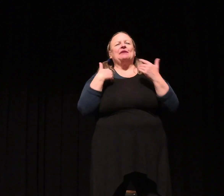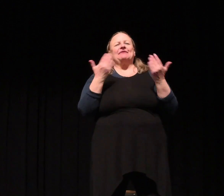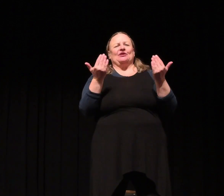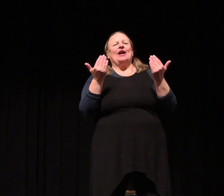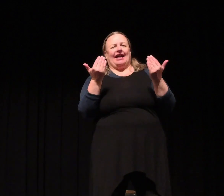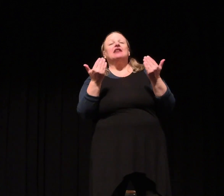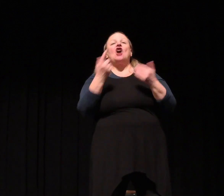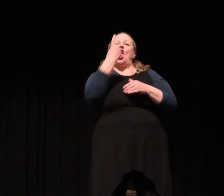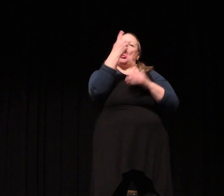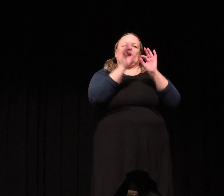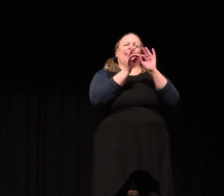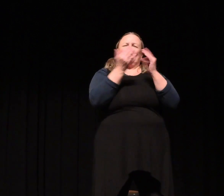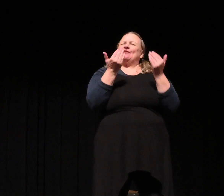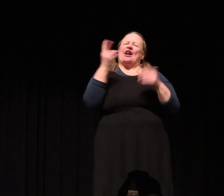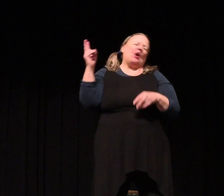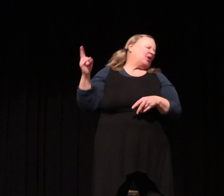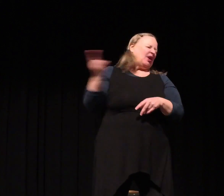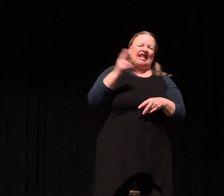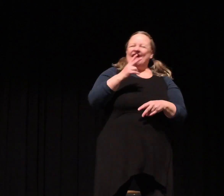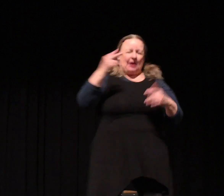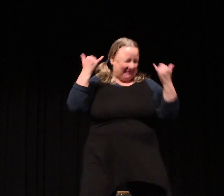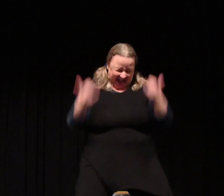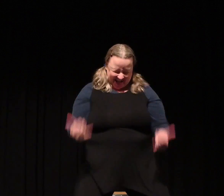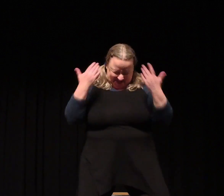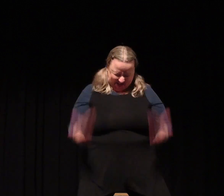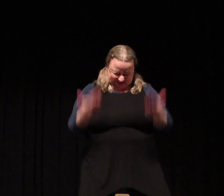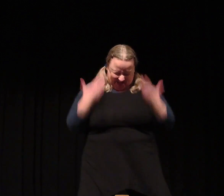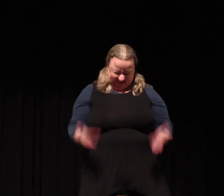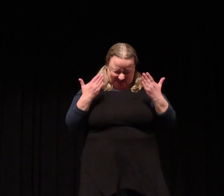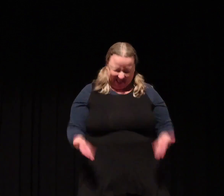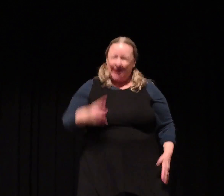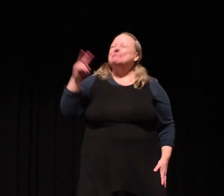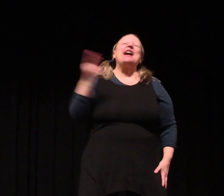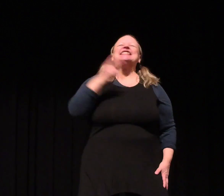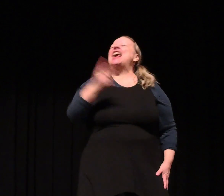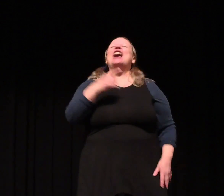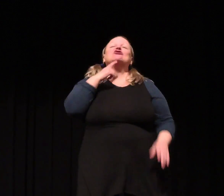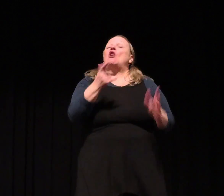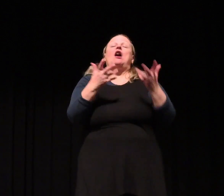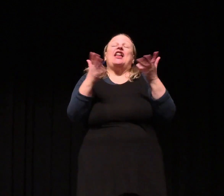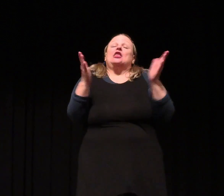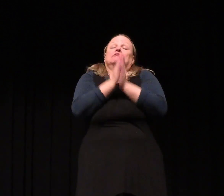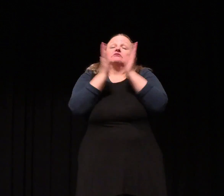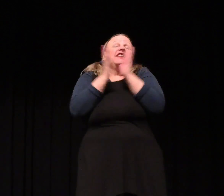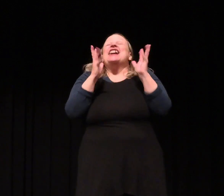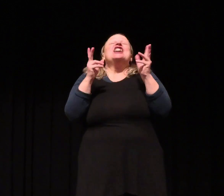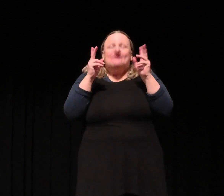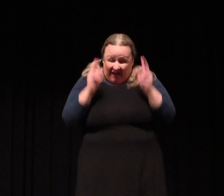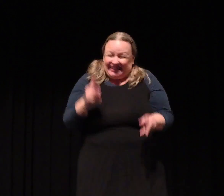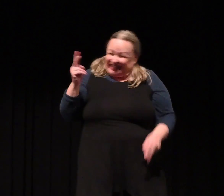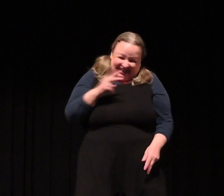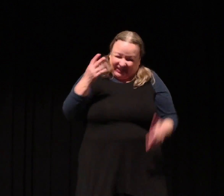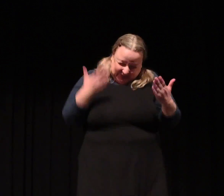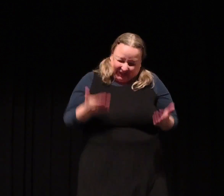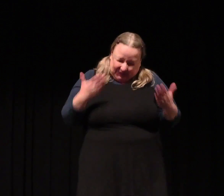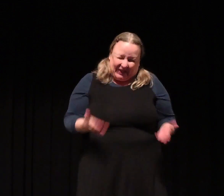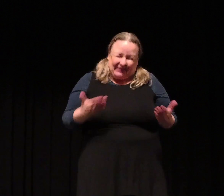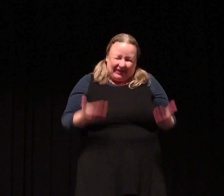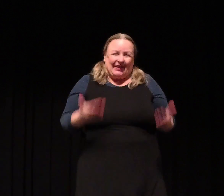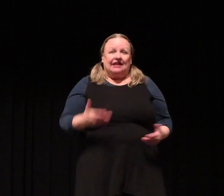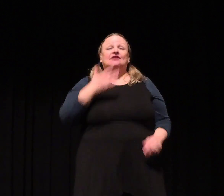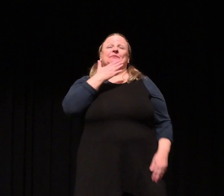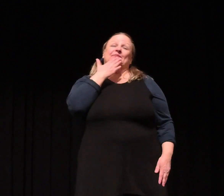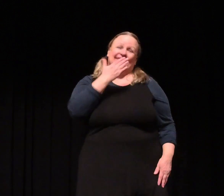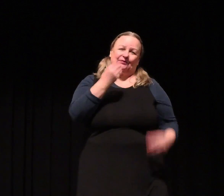Rousseau. J'ai besoin d'un interprète. Oui, juste un interprète, là, très rapidement. Là, c'est urgent, là. Immédiatement, là. C'est urgent,